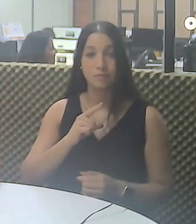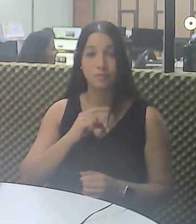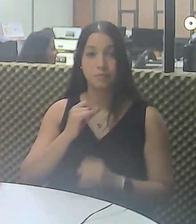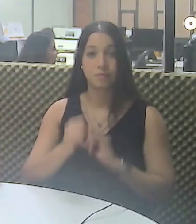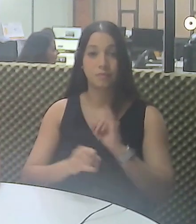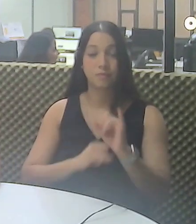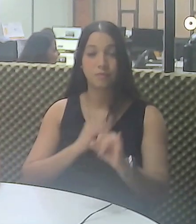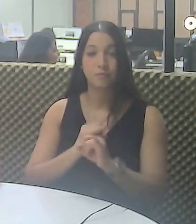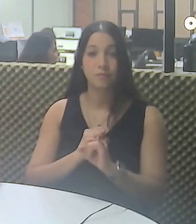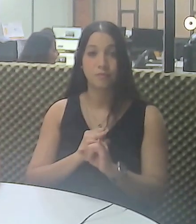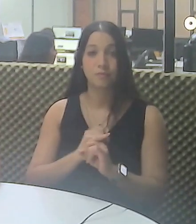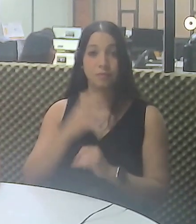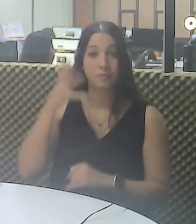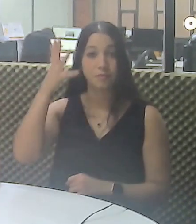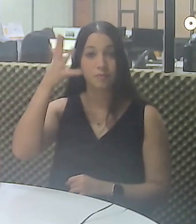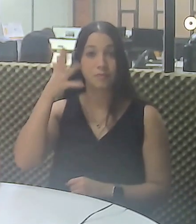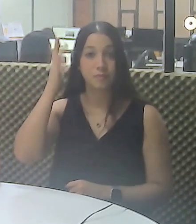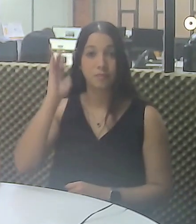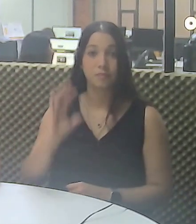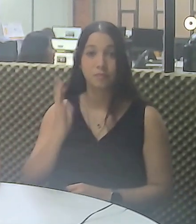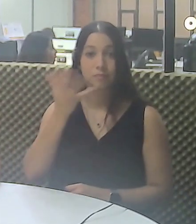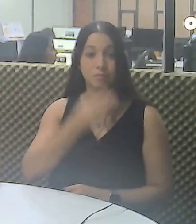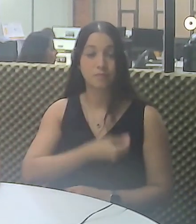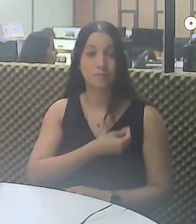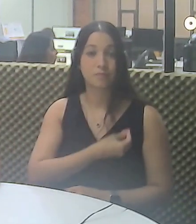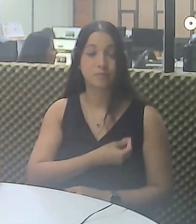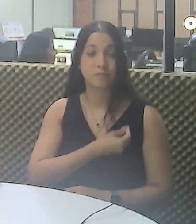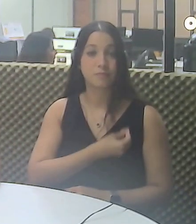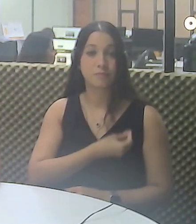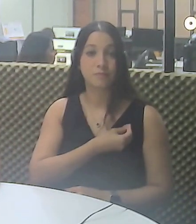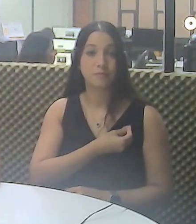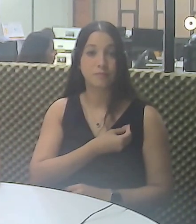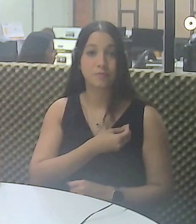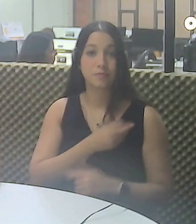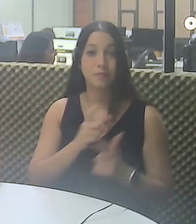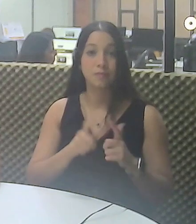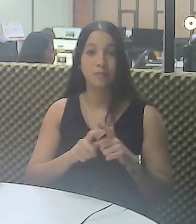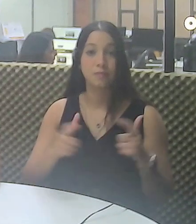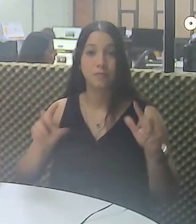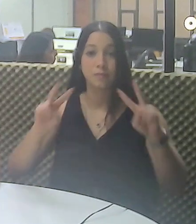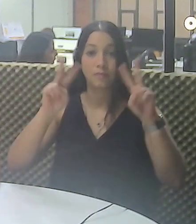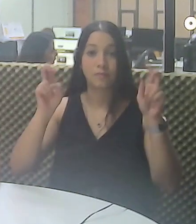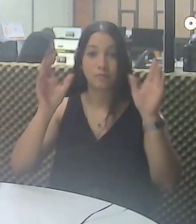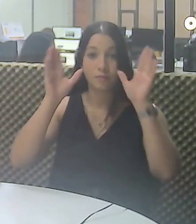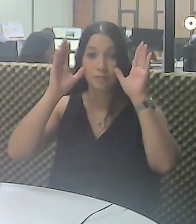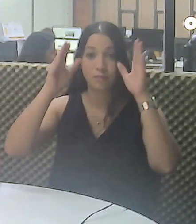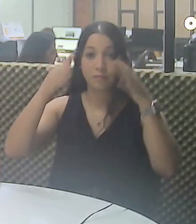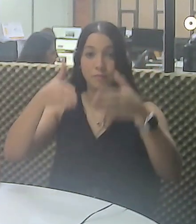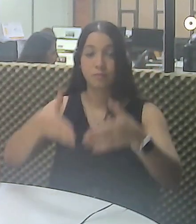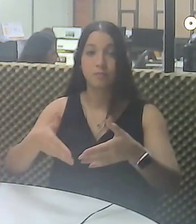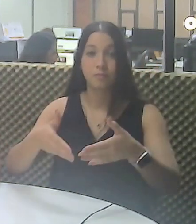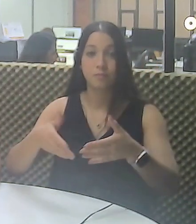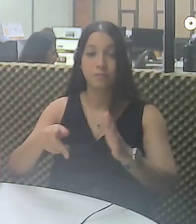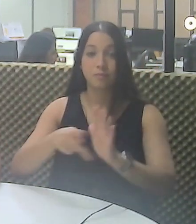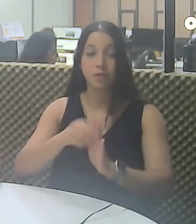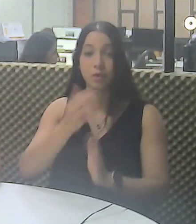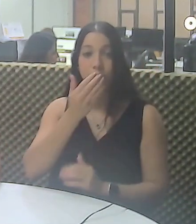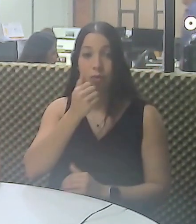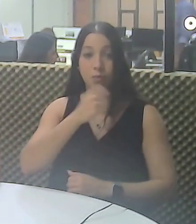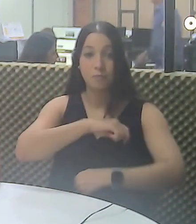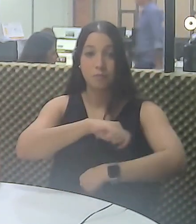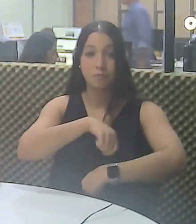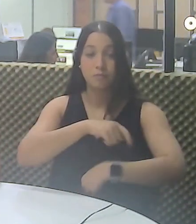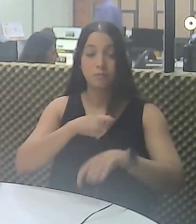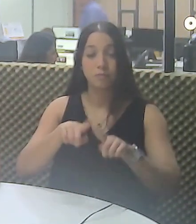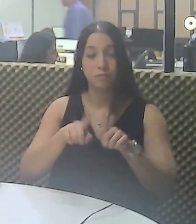forma online e a palestra ocorre presencialmente. Lembrando que a maioria dos temas é direcionado ao setor de alimentos, mas